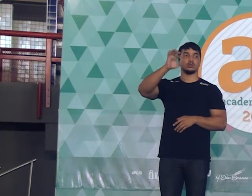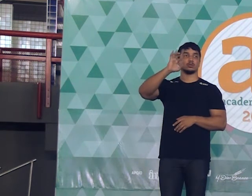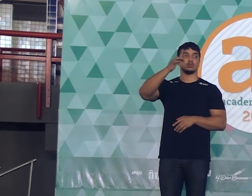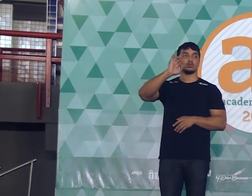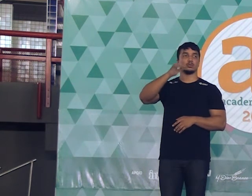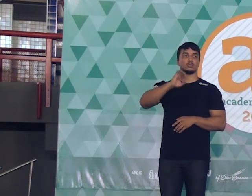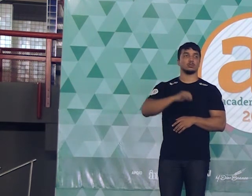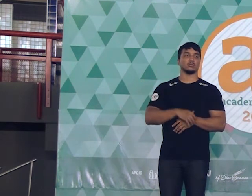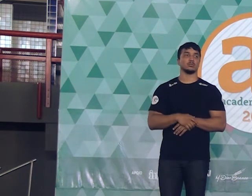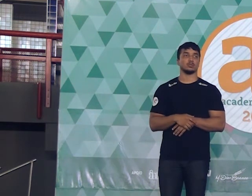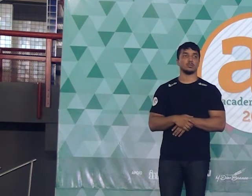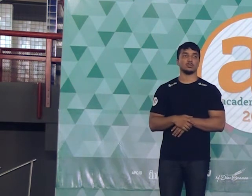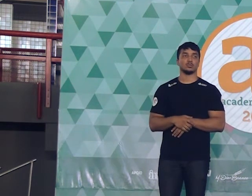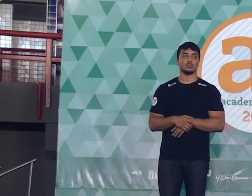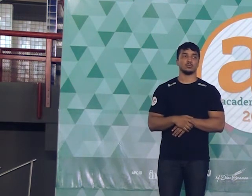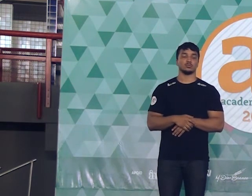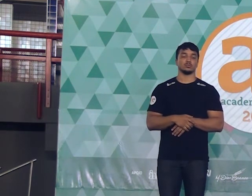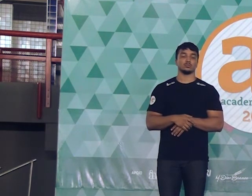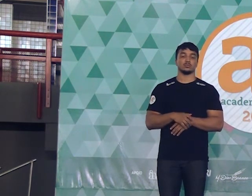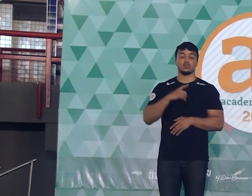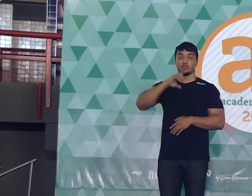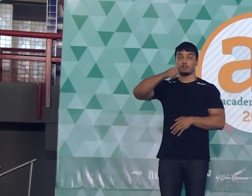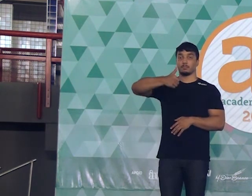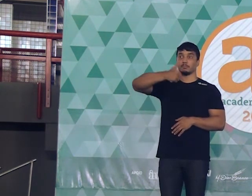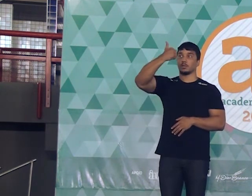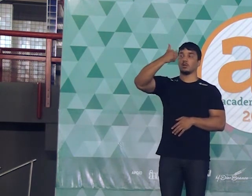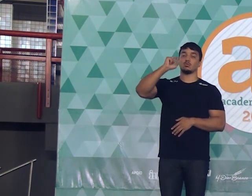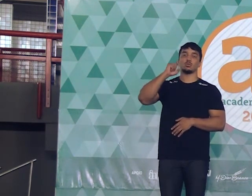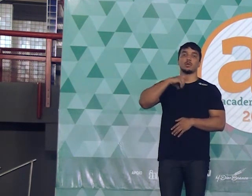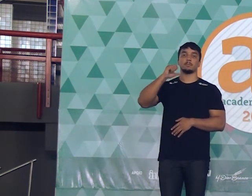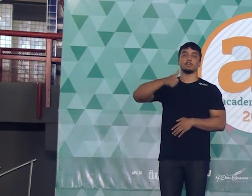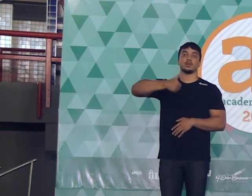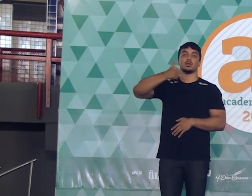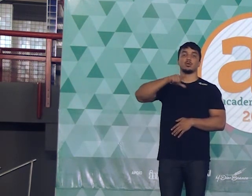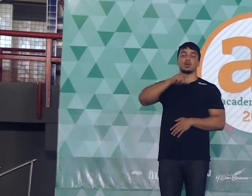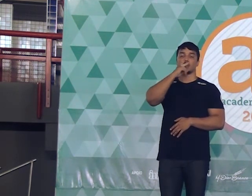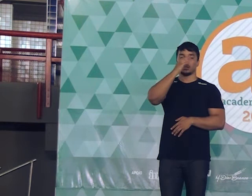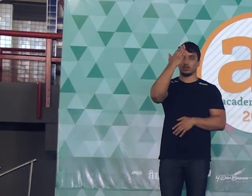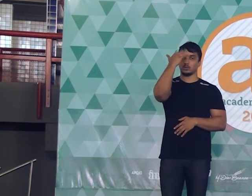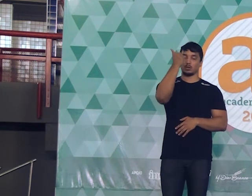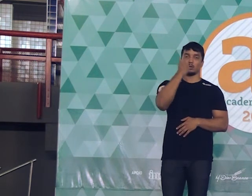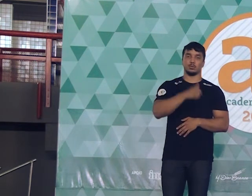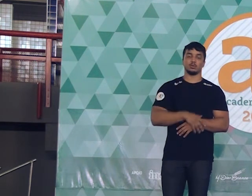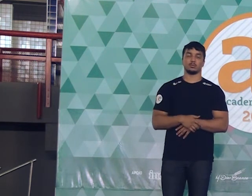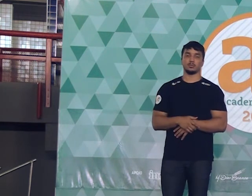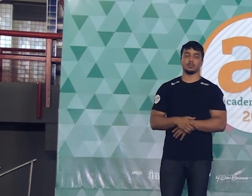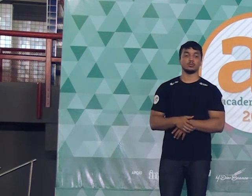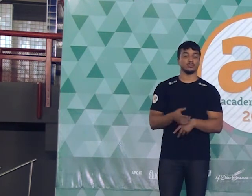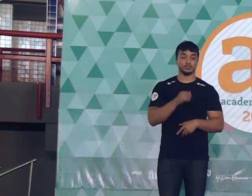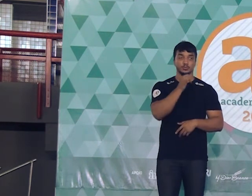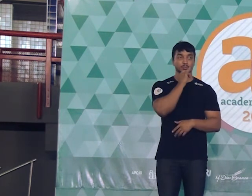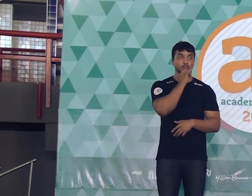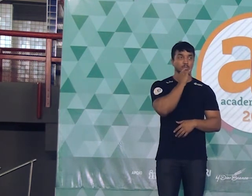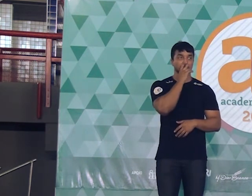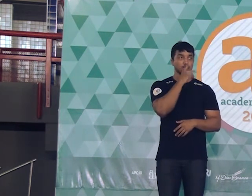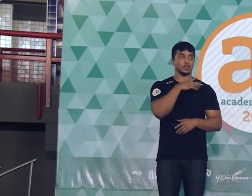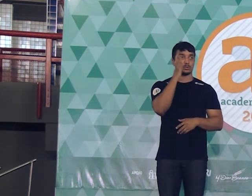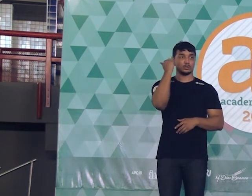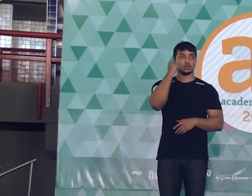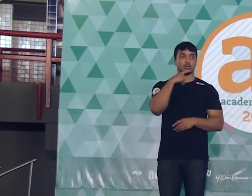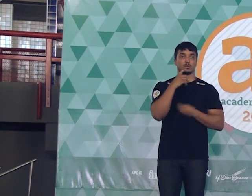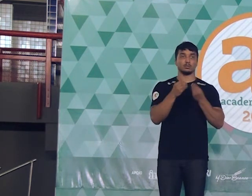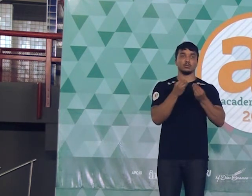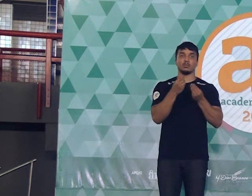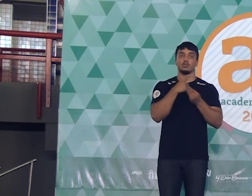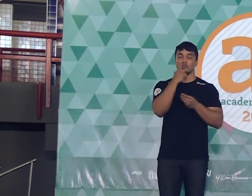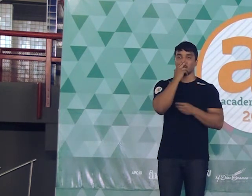Grave uma informação. A melhor solução é aquela que você sabe fazer. Se você tem habilidade em trabalhar